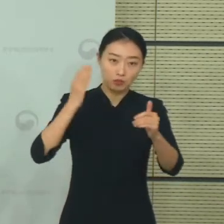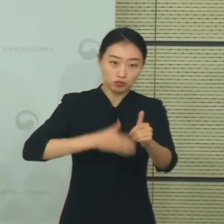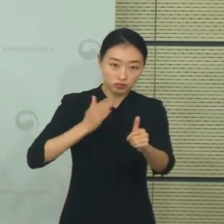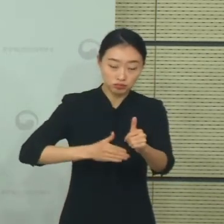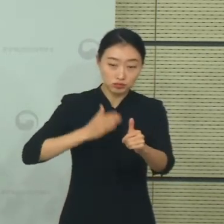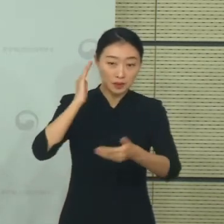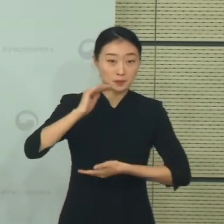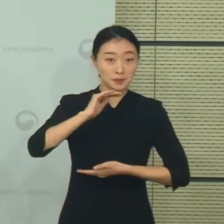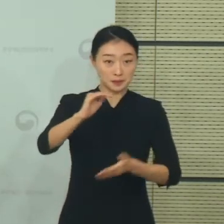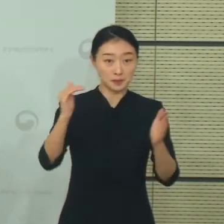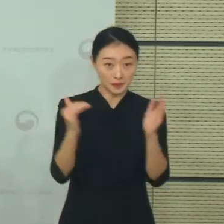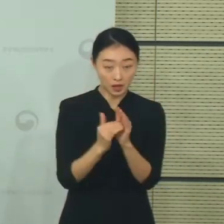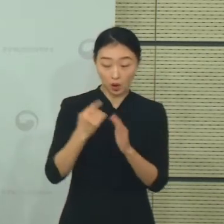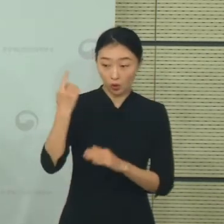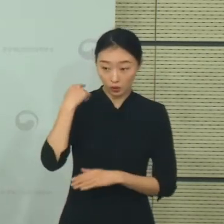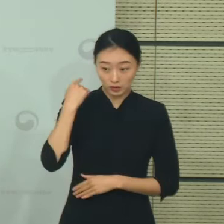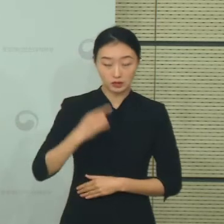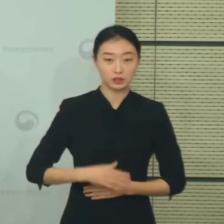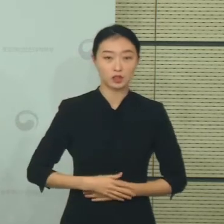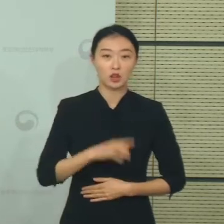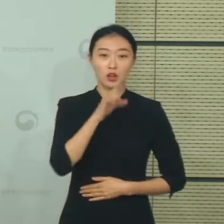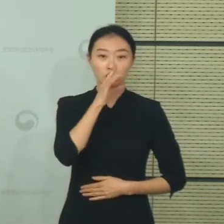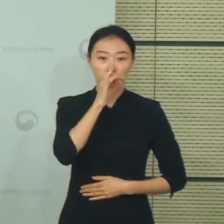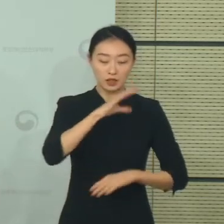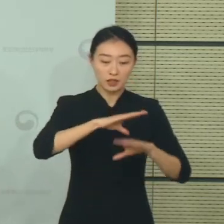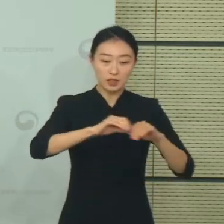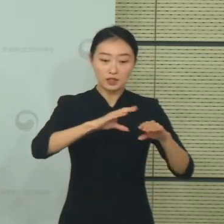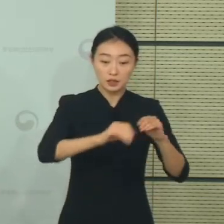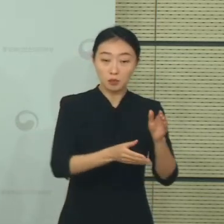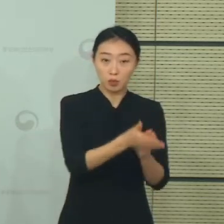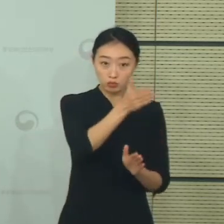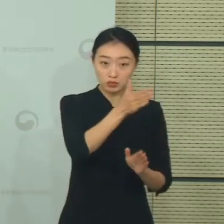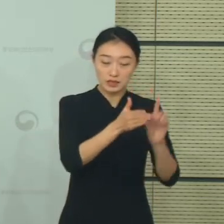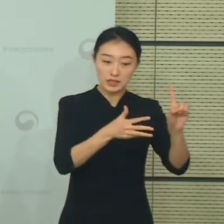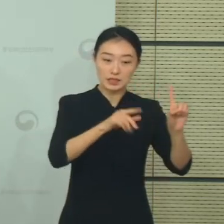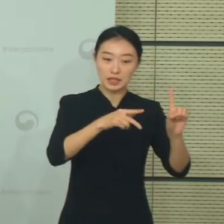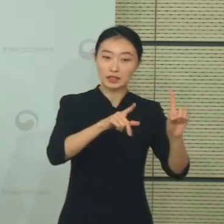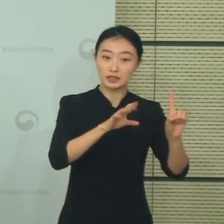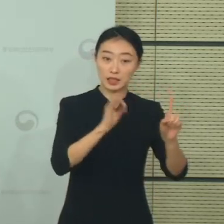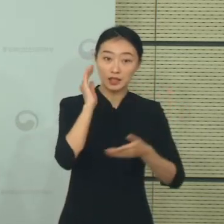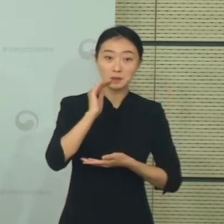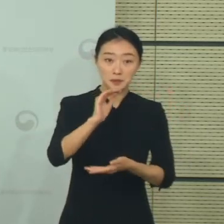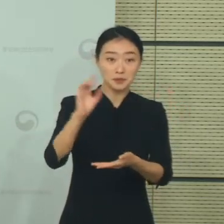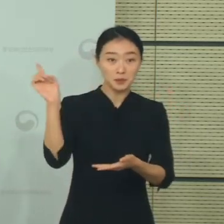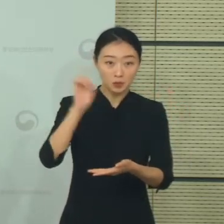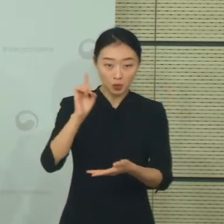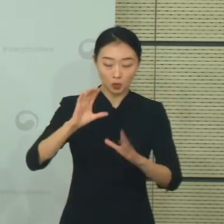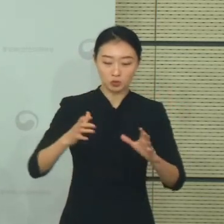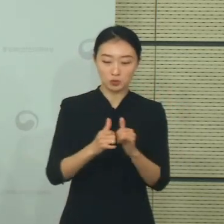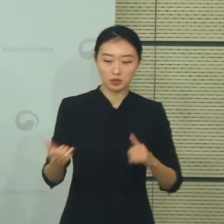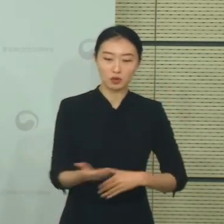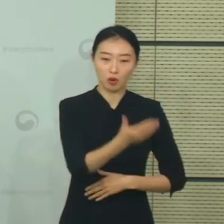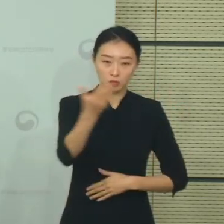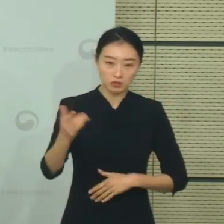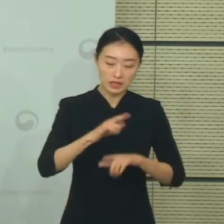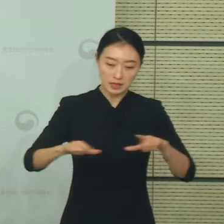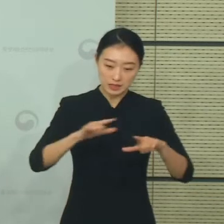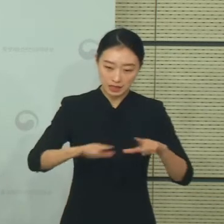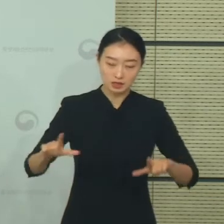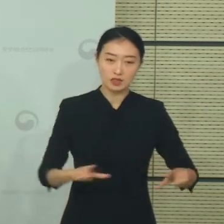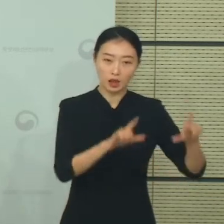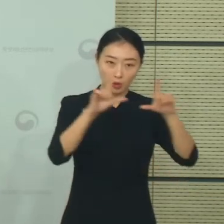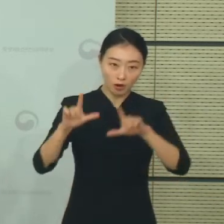호소하였고 어제 중앙재난안전대책본부 1차장께서 국민 여러분들이 일상생활에 지켜야 할